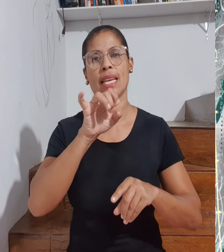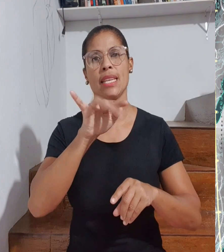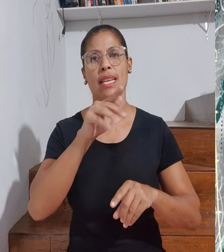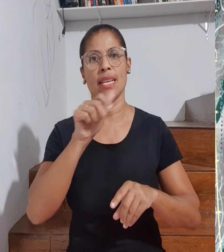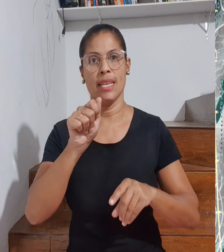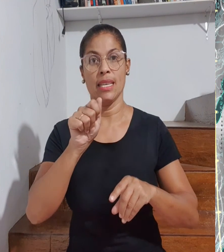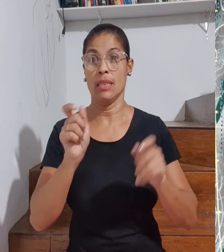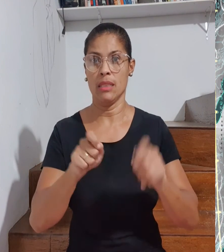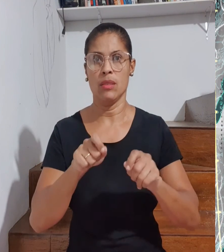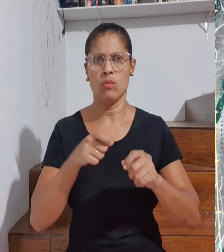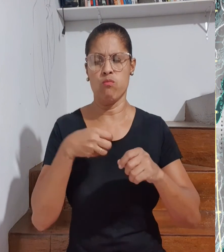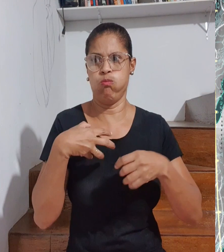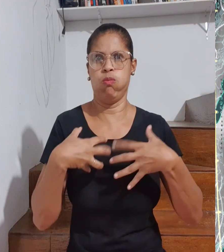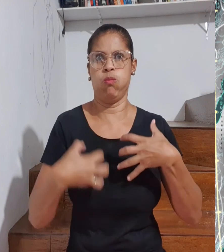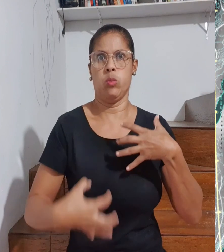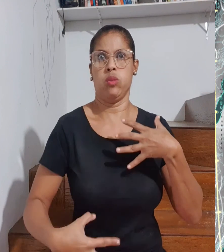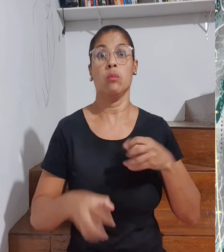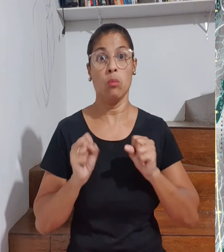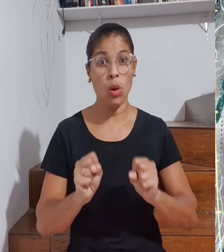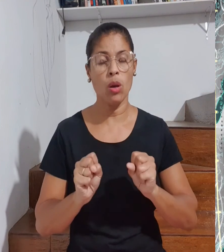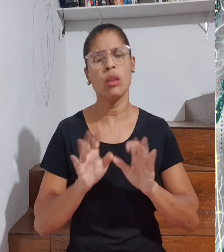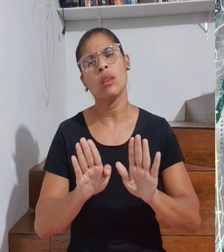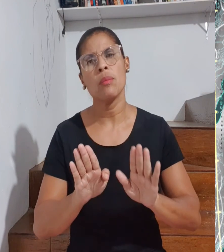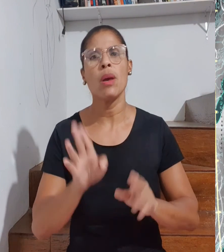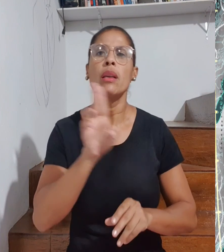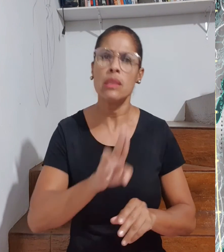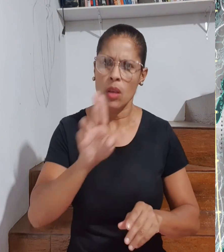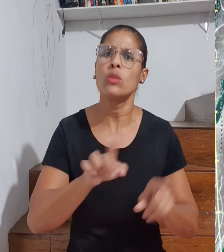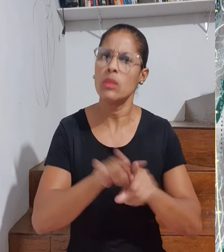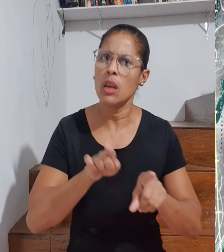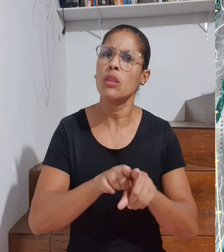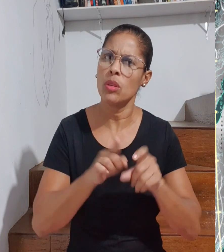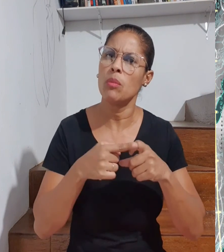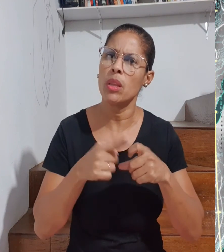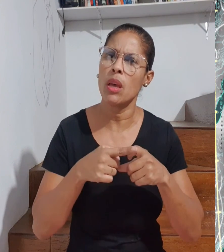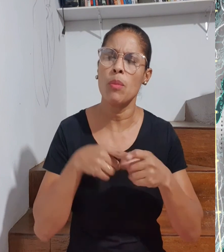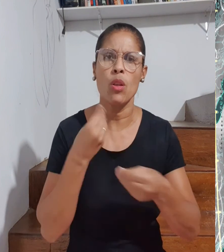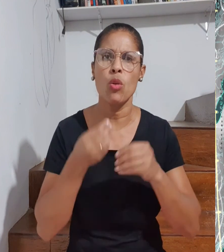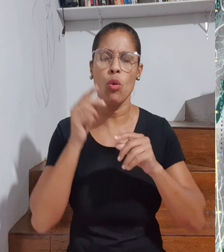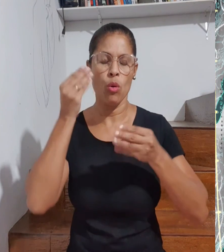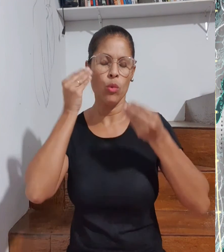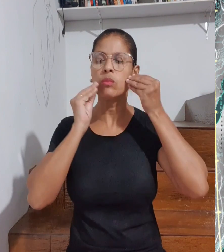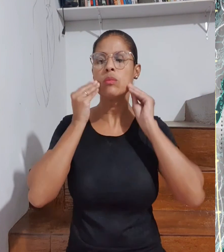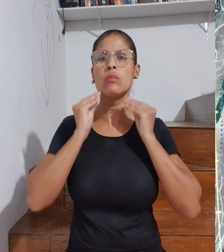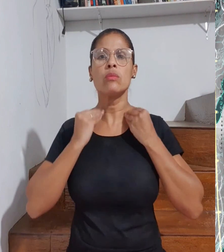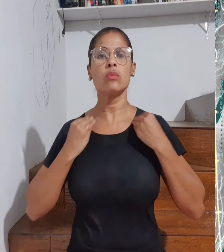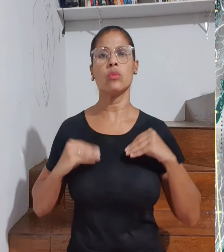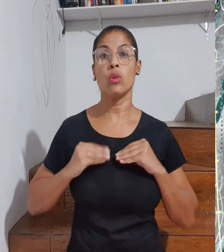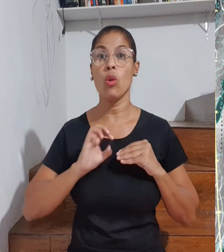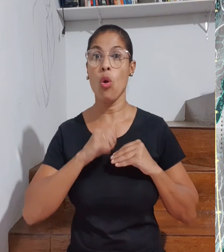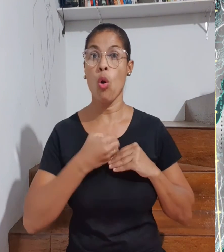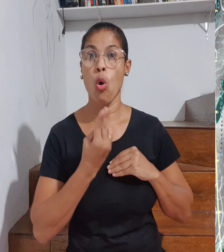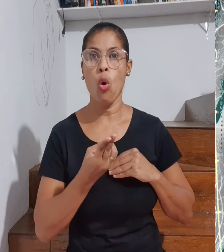causar importantes e severas intoxicações, mas também é usada na medicina, seja na medicina estética ou